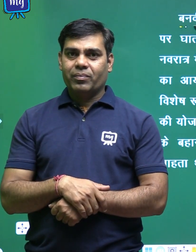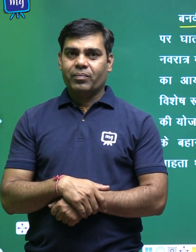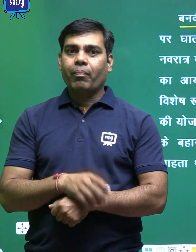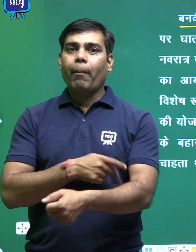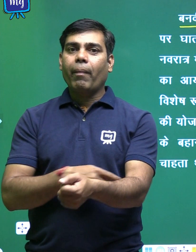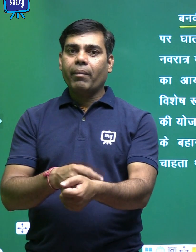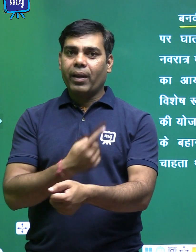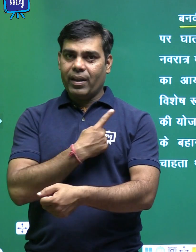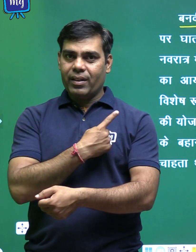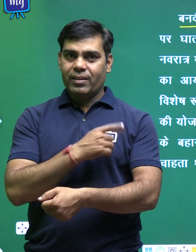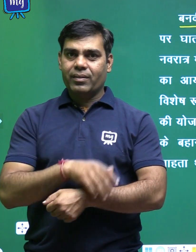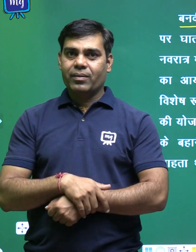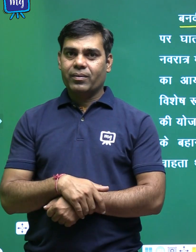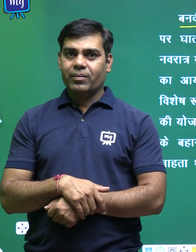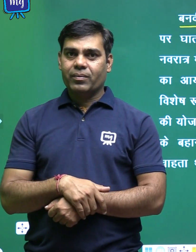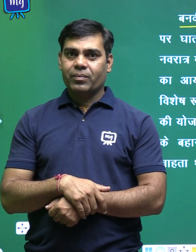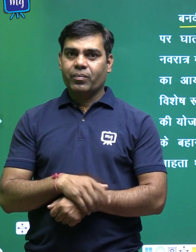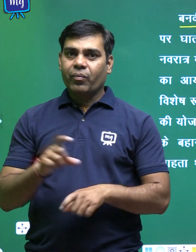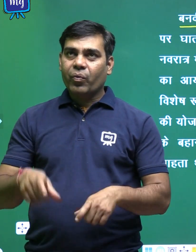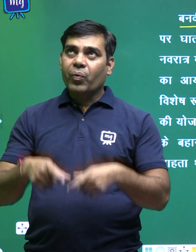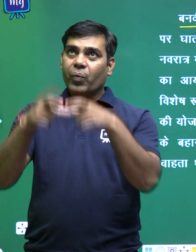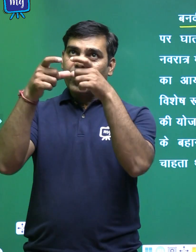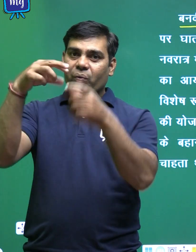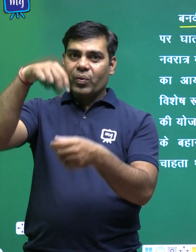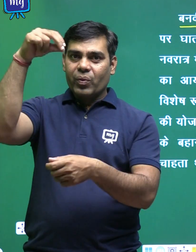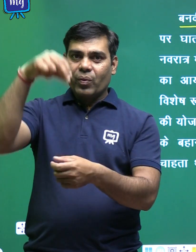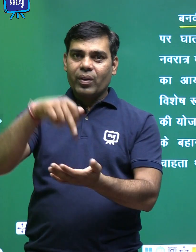बनवीर चित्तौड़ की